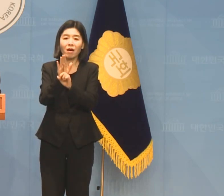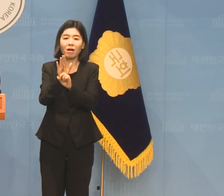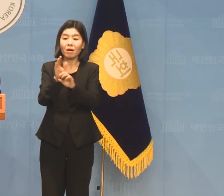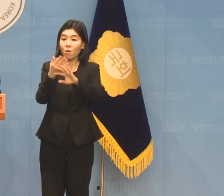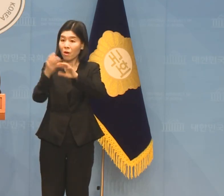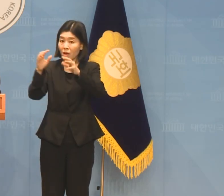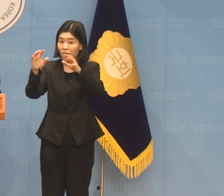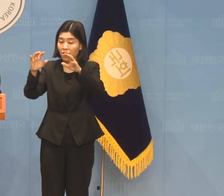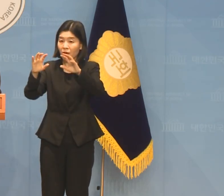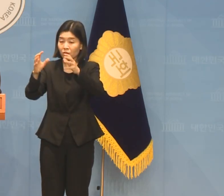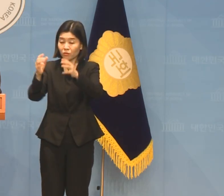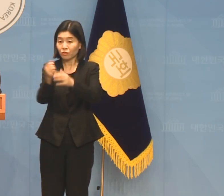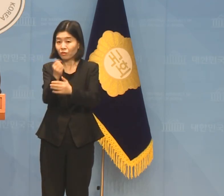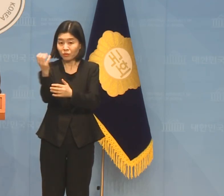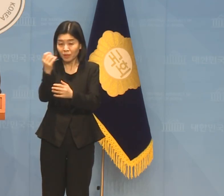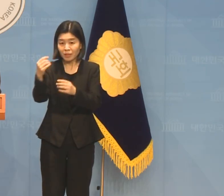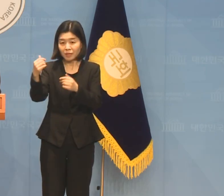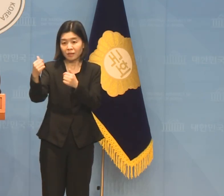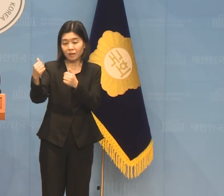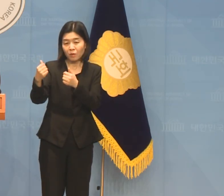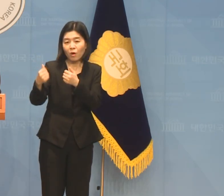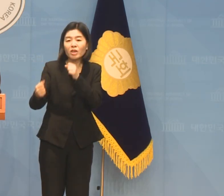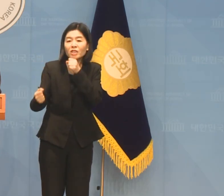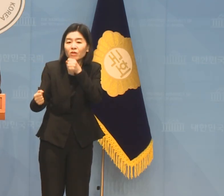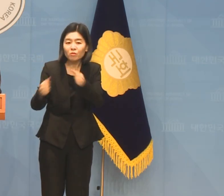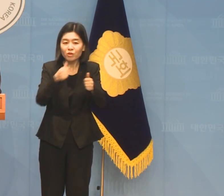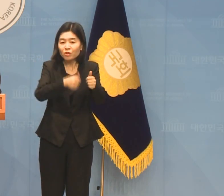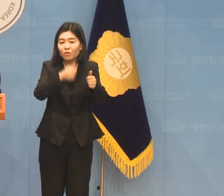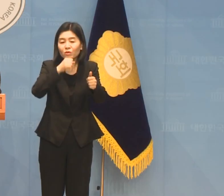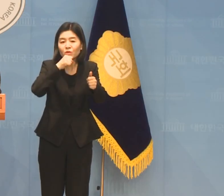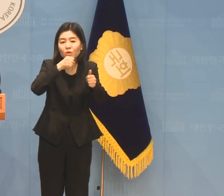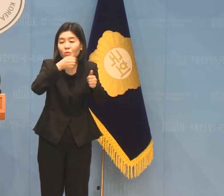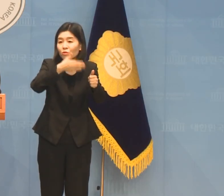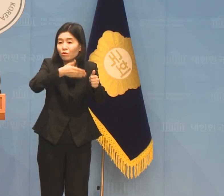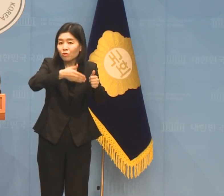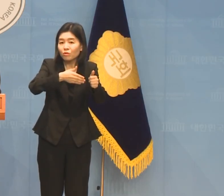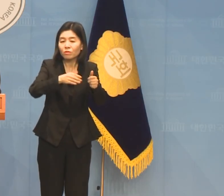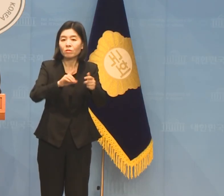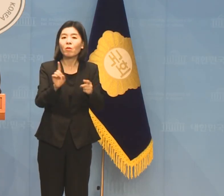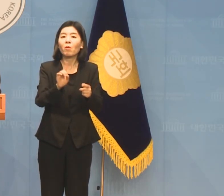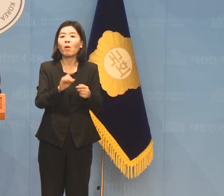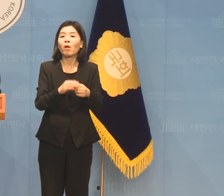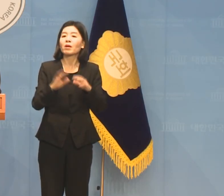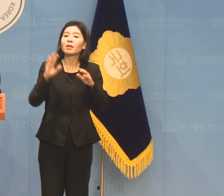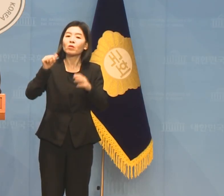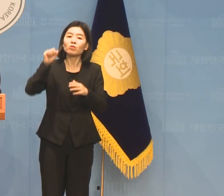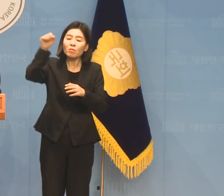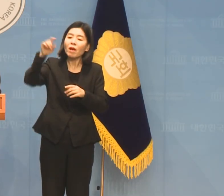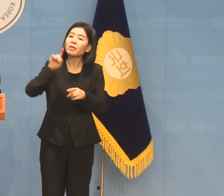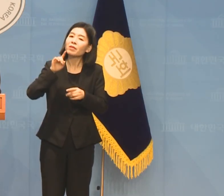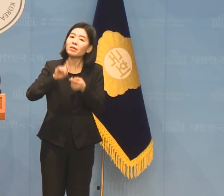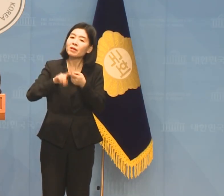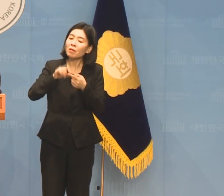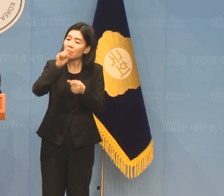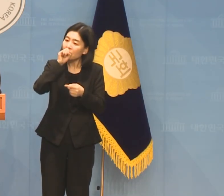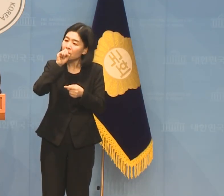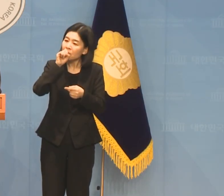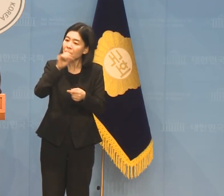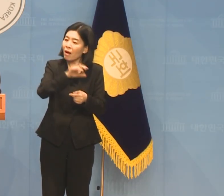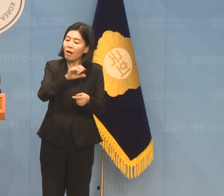외신과의 인터뷰에서는 대선 출마에 대해 노코멘트라며 출마의 길을